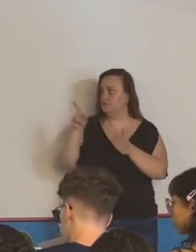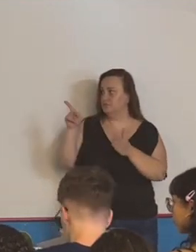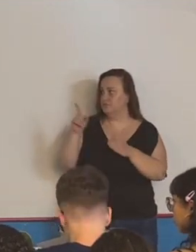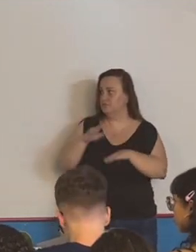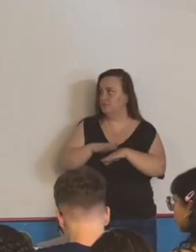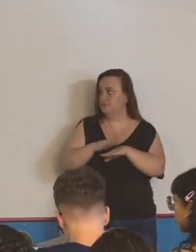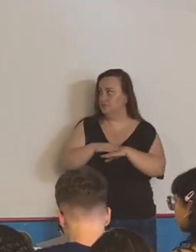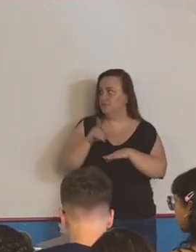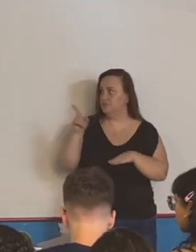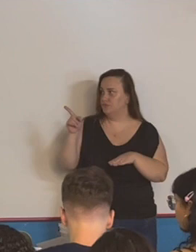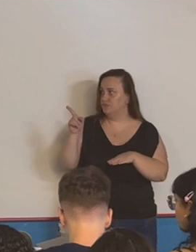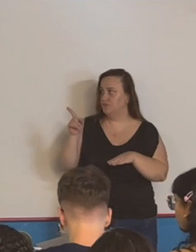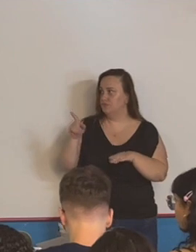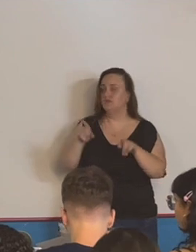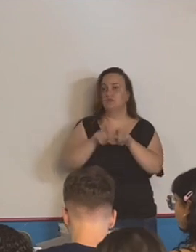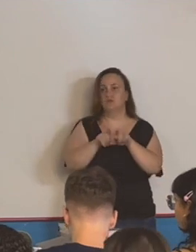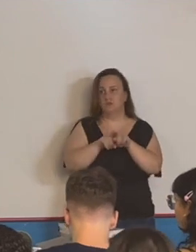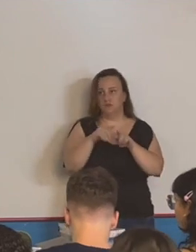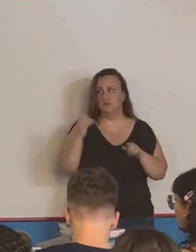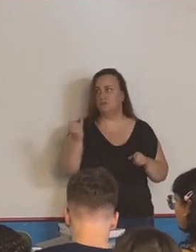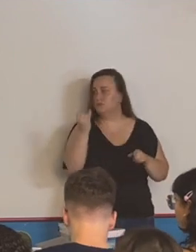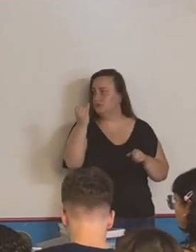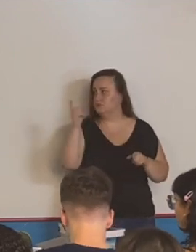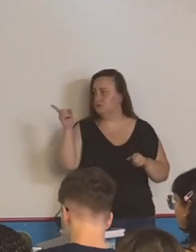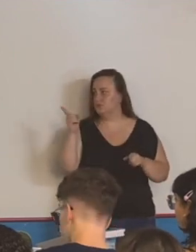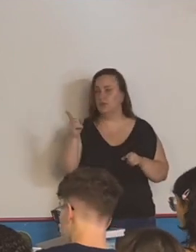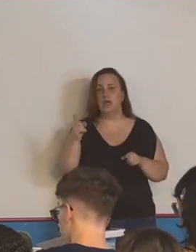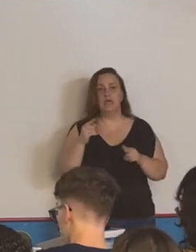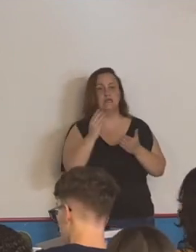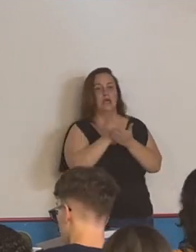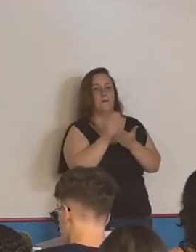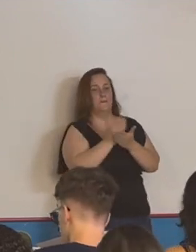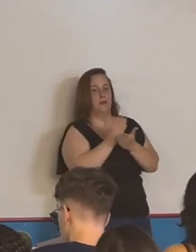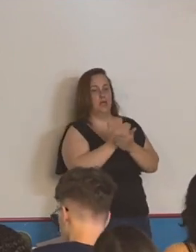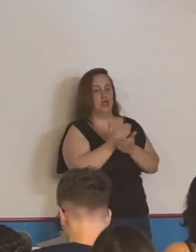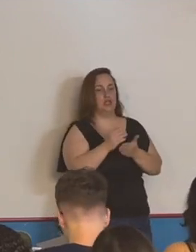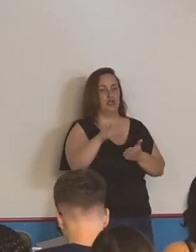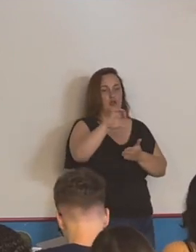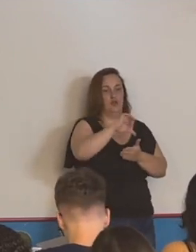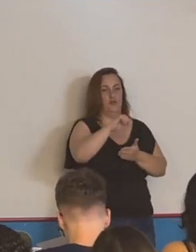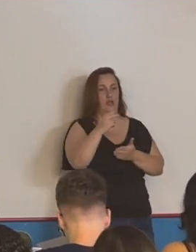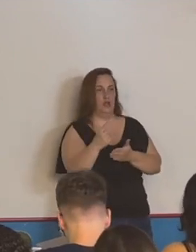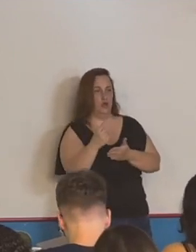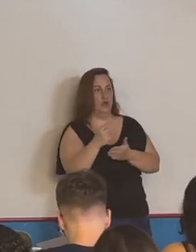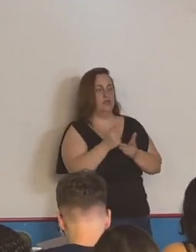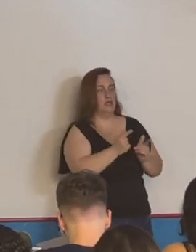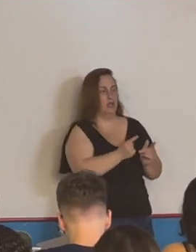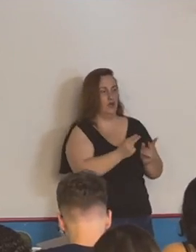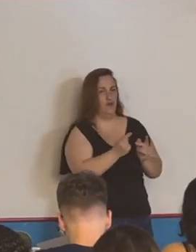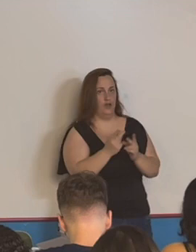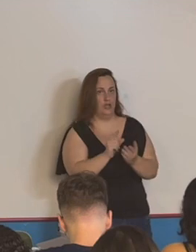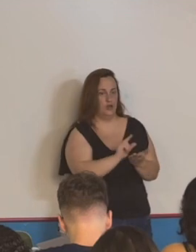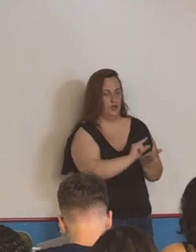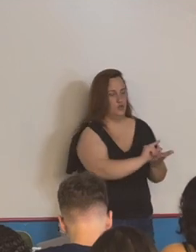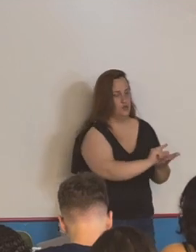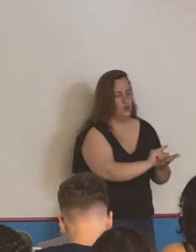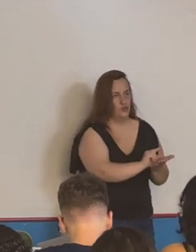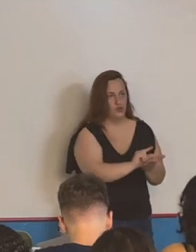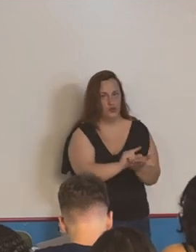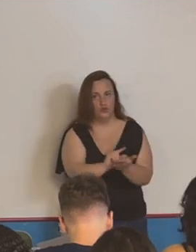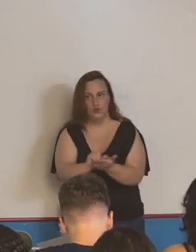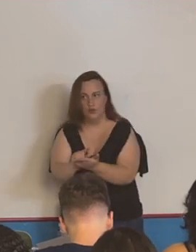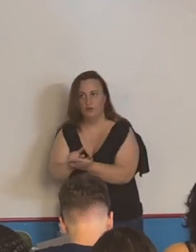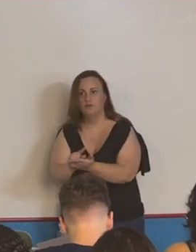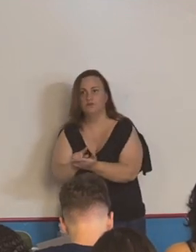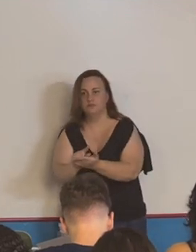uma série importante também, que é essa daqui, da página 92, que é o Vendedor de Miniaturas.